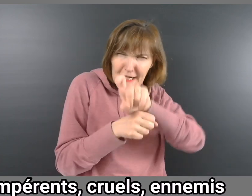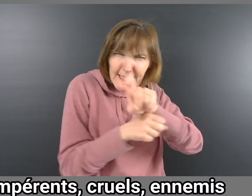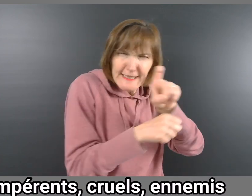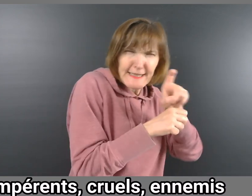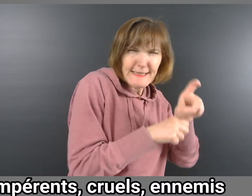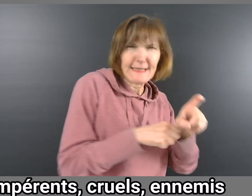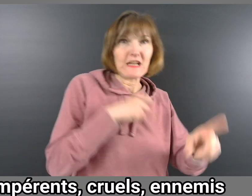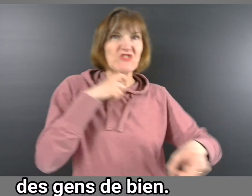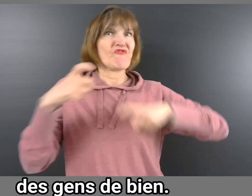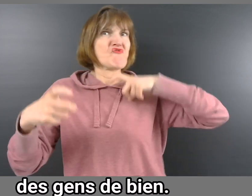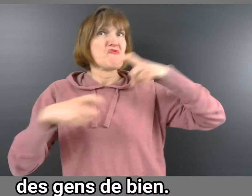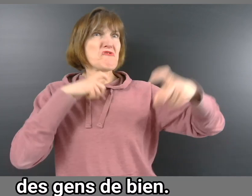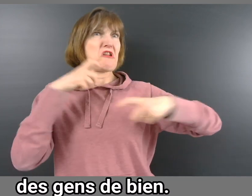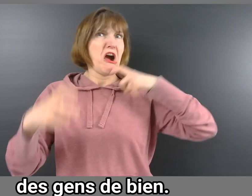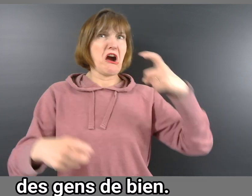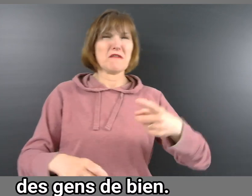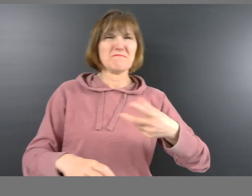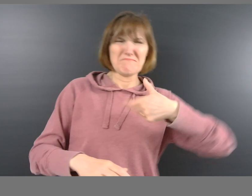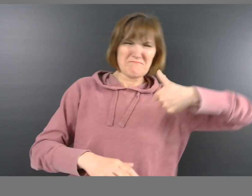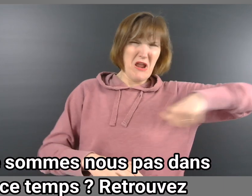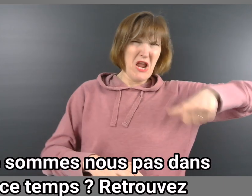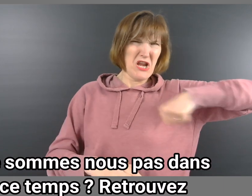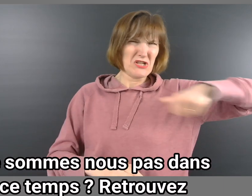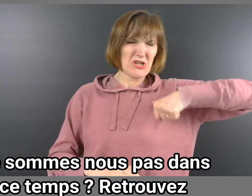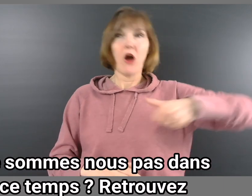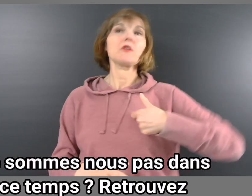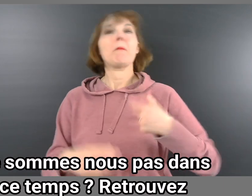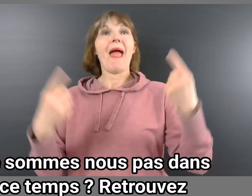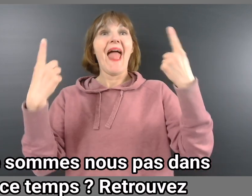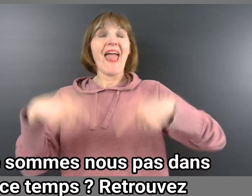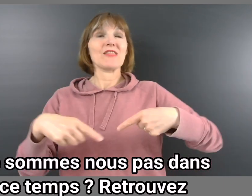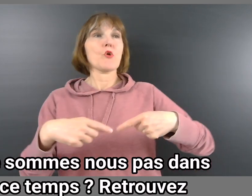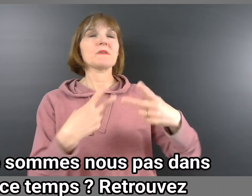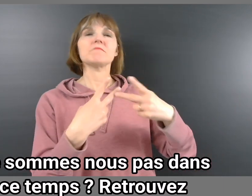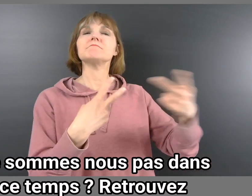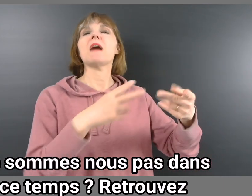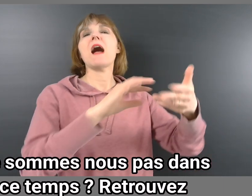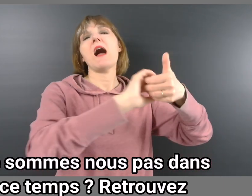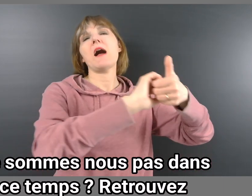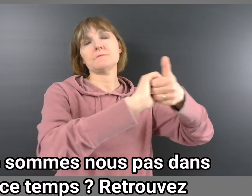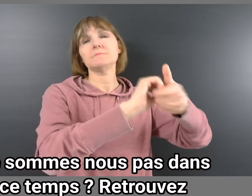cruels, ennemis des gens de bien. Ne sommes-nous pas dans ce temps ? »